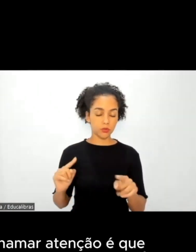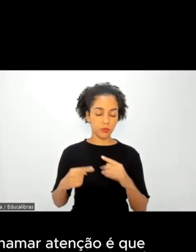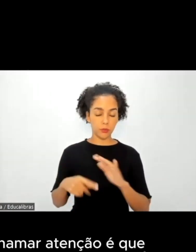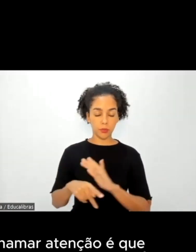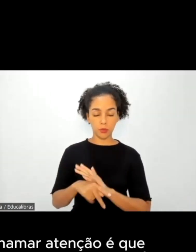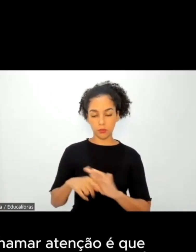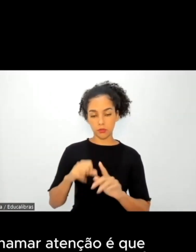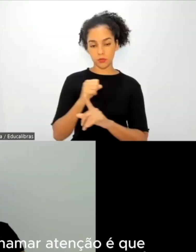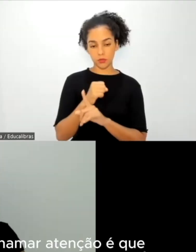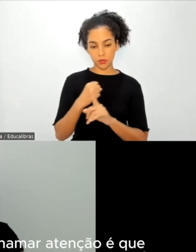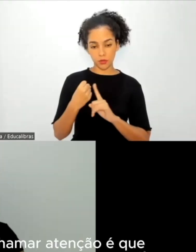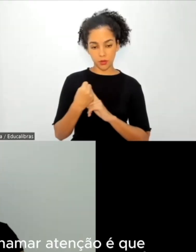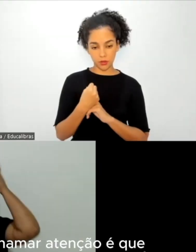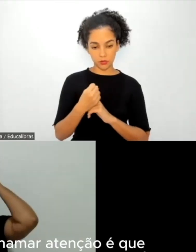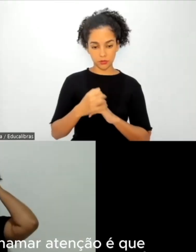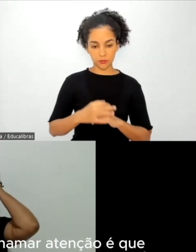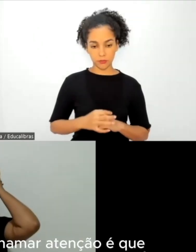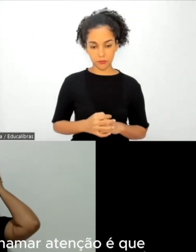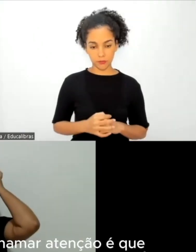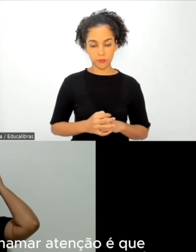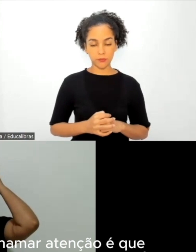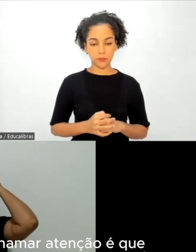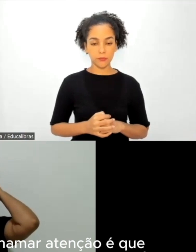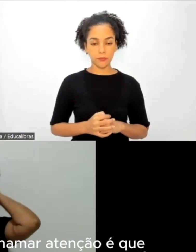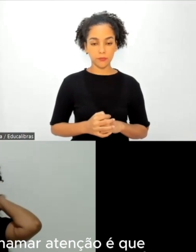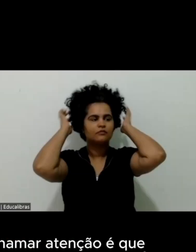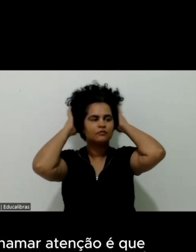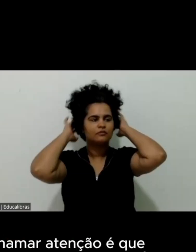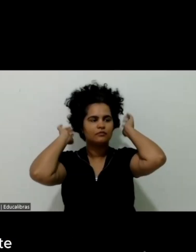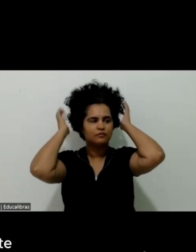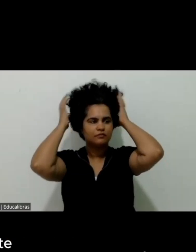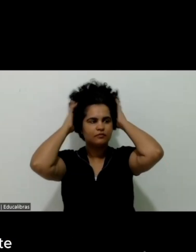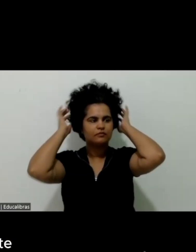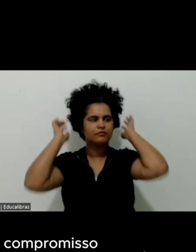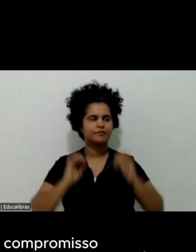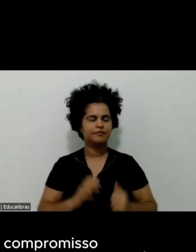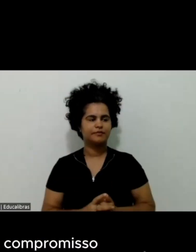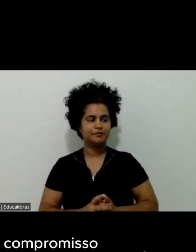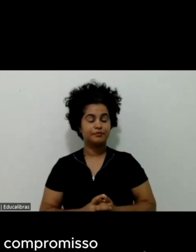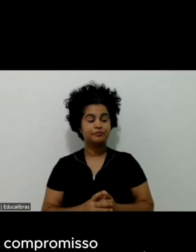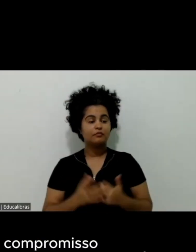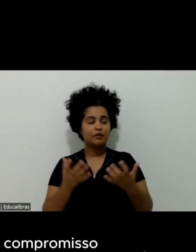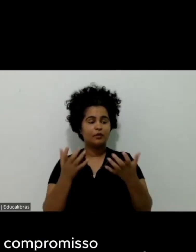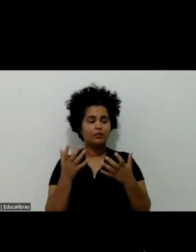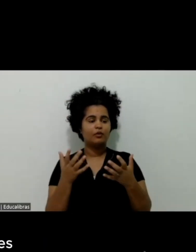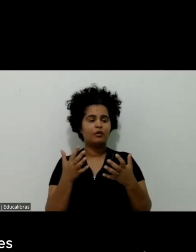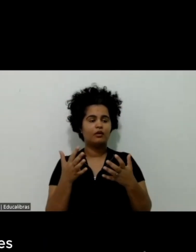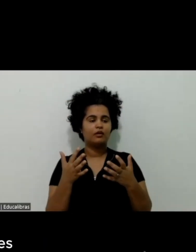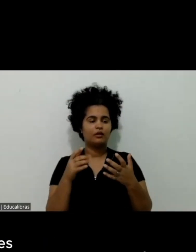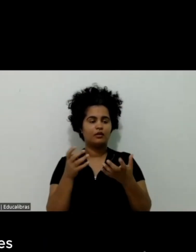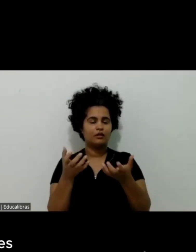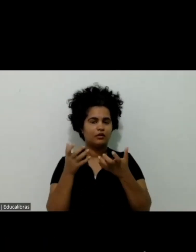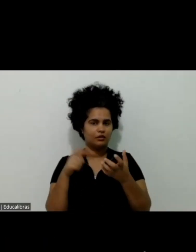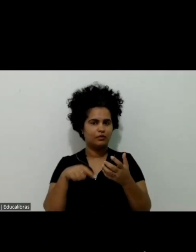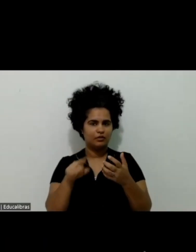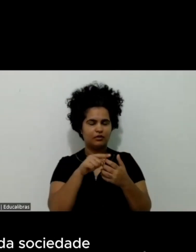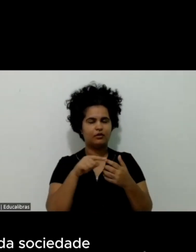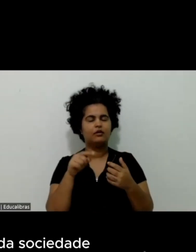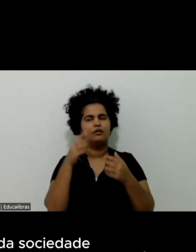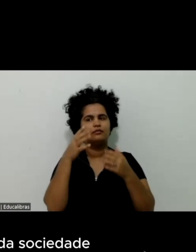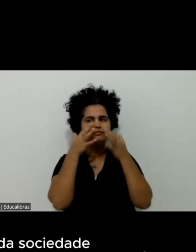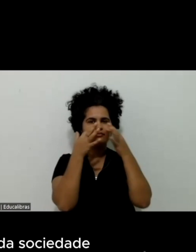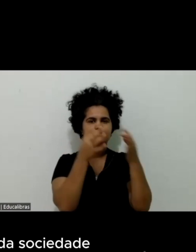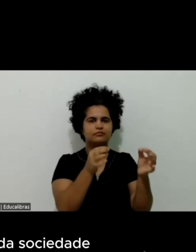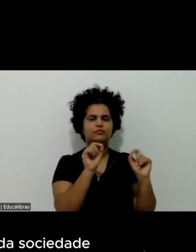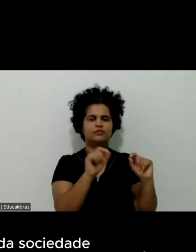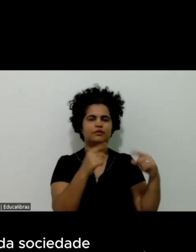sociedade, né? Mas o que eu estou querendo chamar a atenção é que, obviamente, não descolando desse compromisso, mais desses